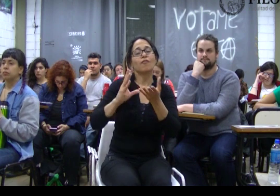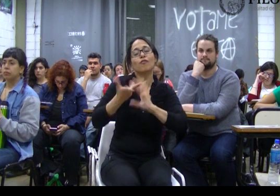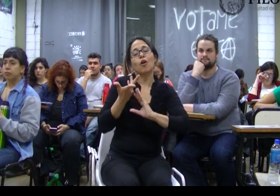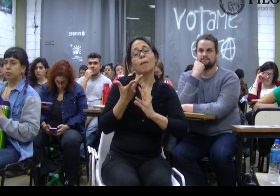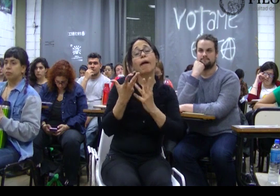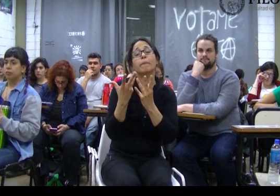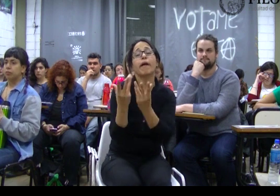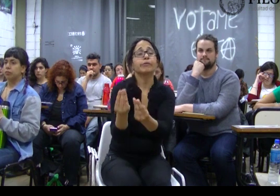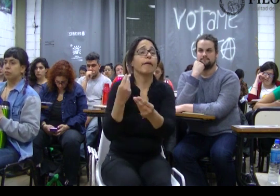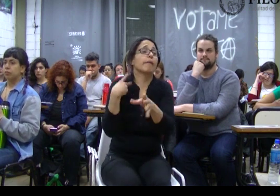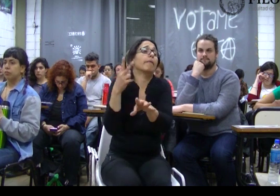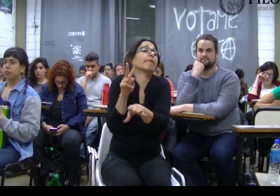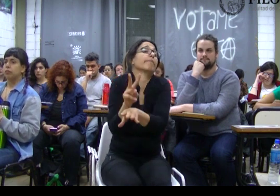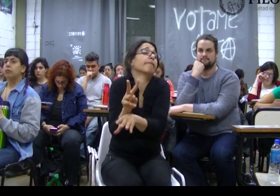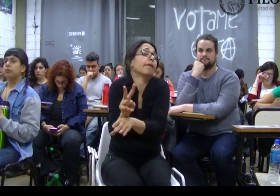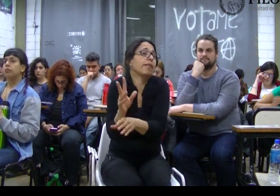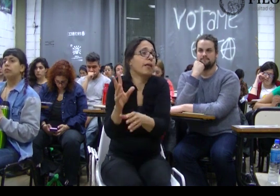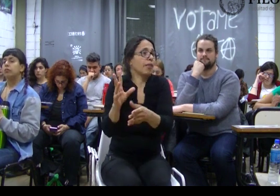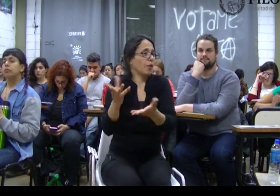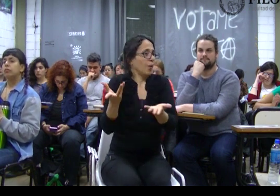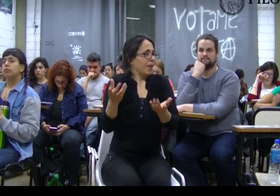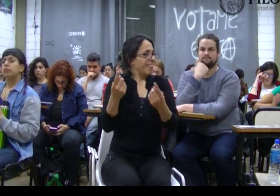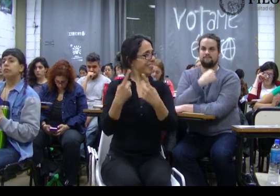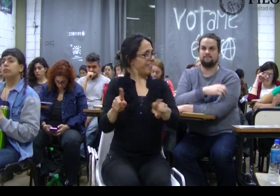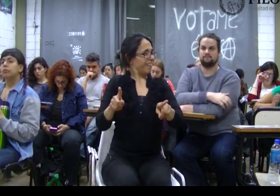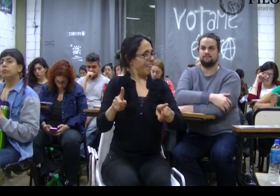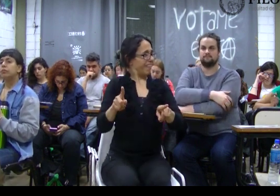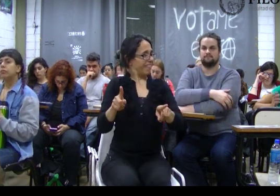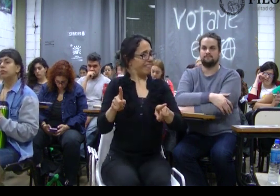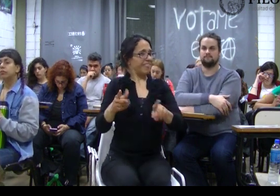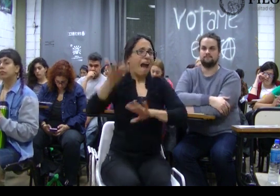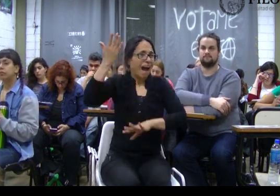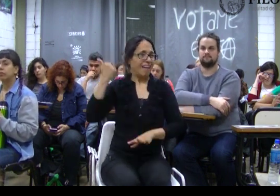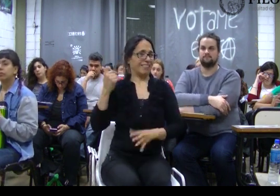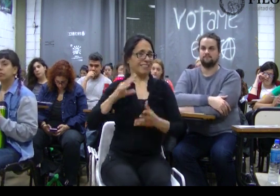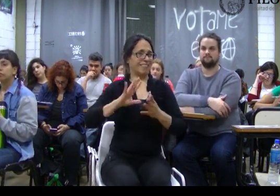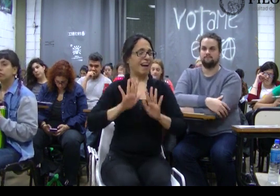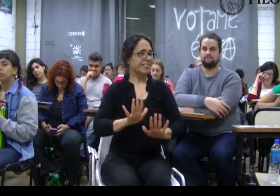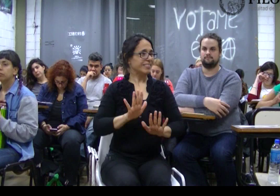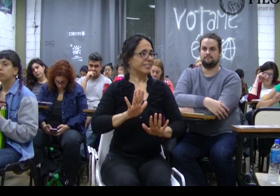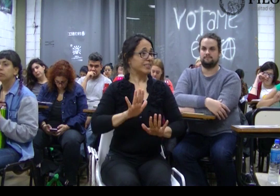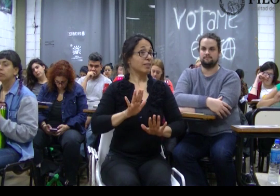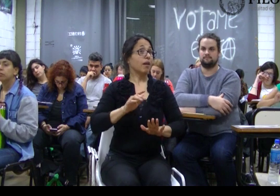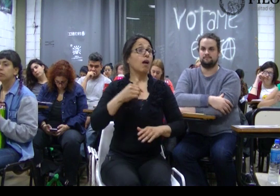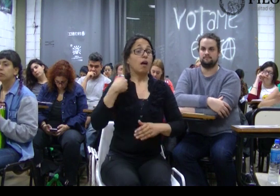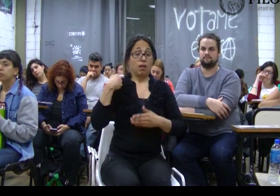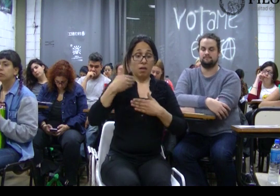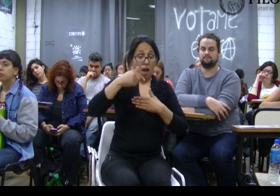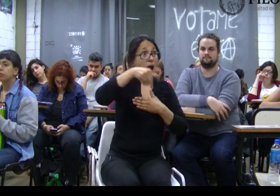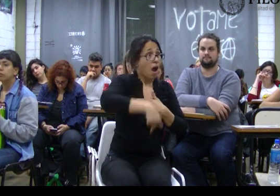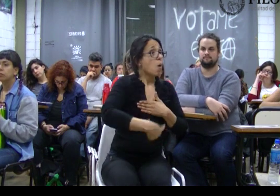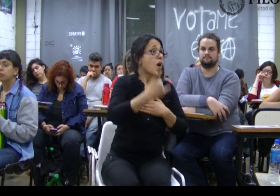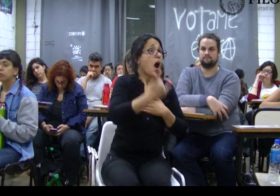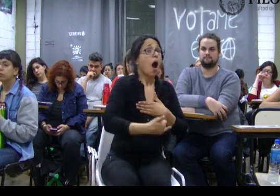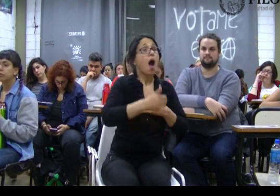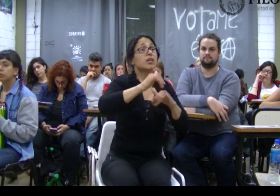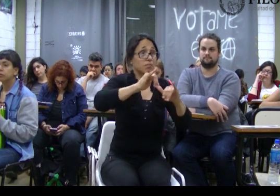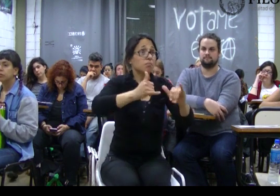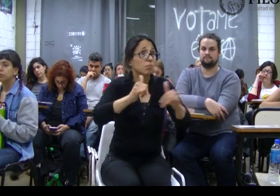protección, ¿sí? Y existen, sí, adolescentes que están esterilizadas sin